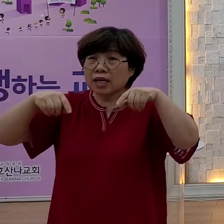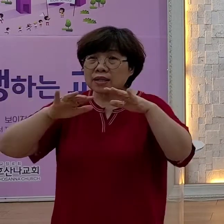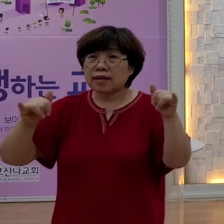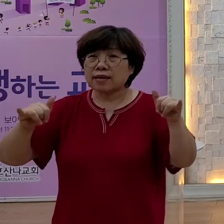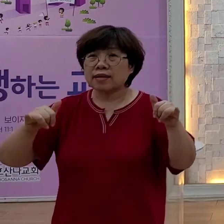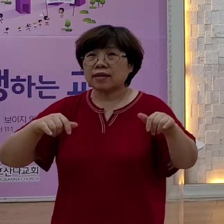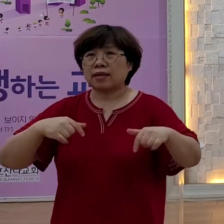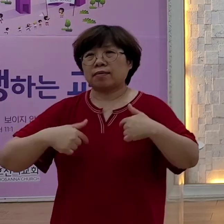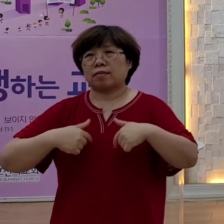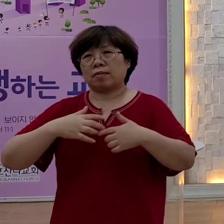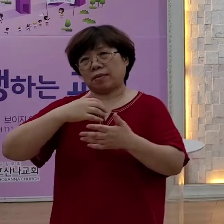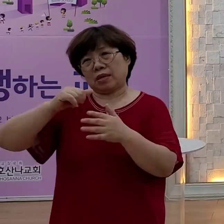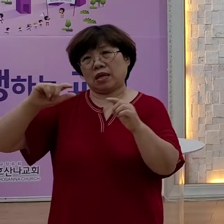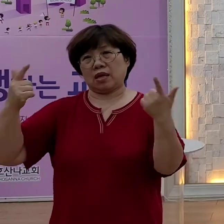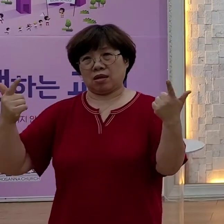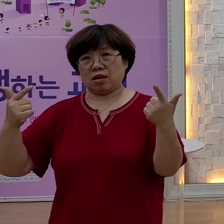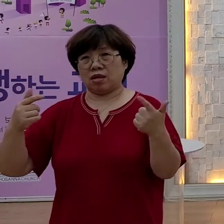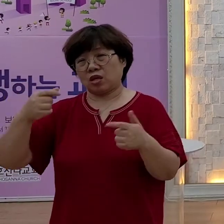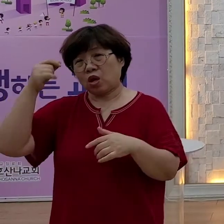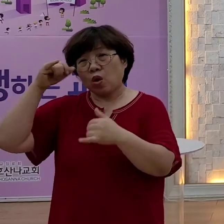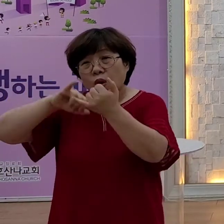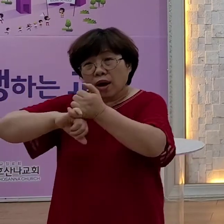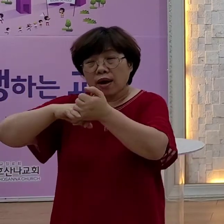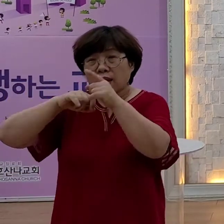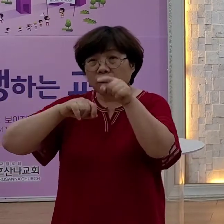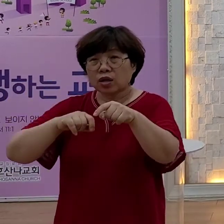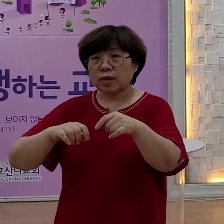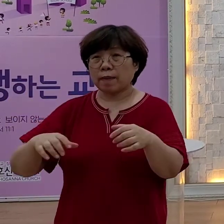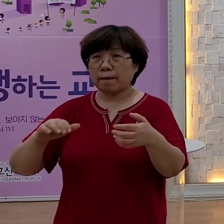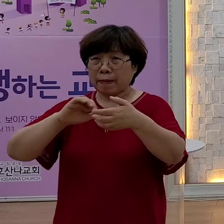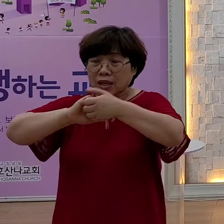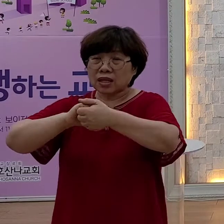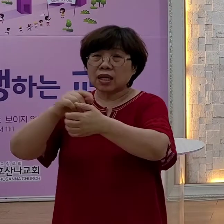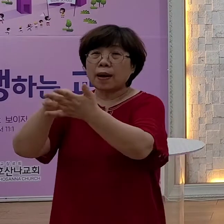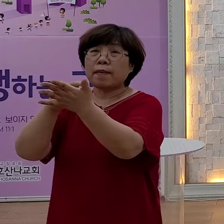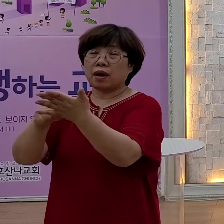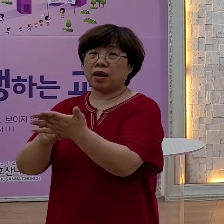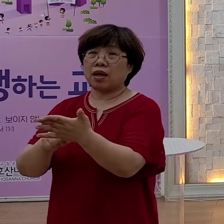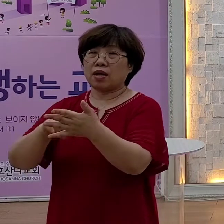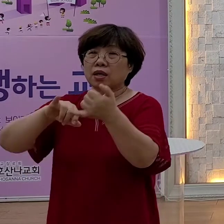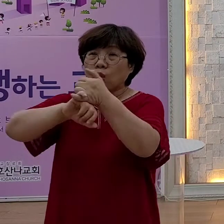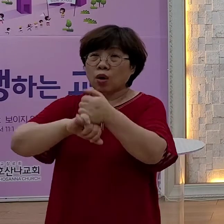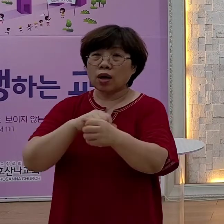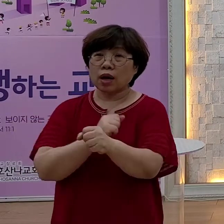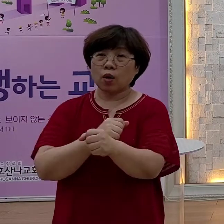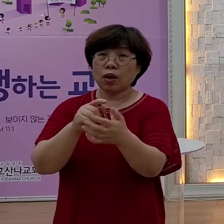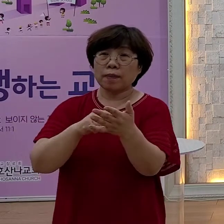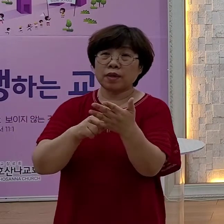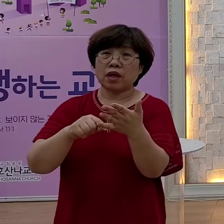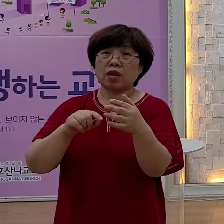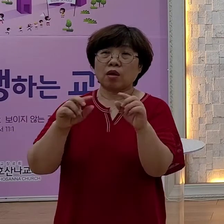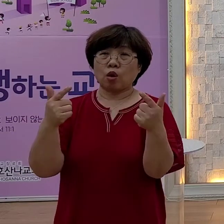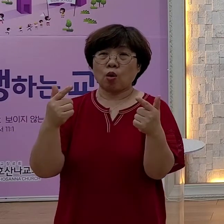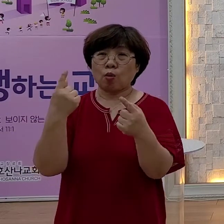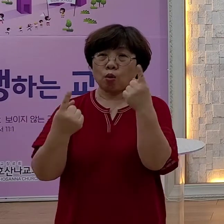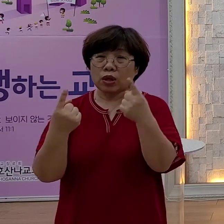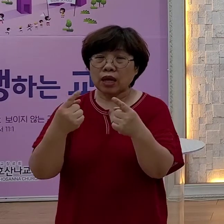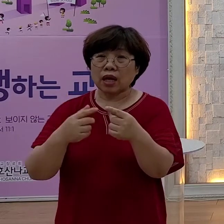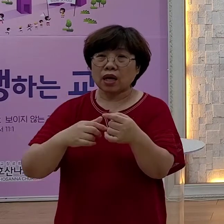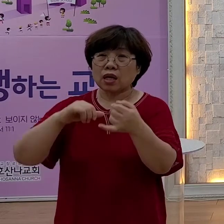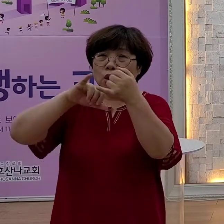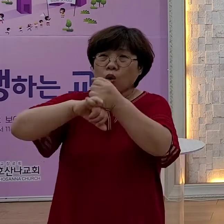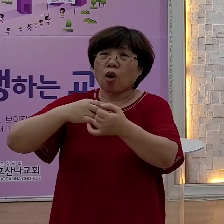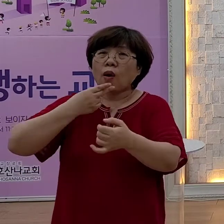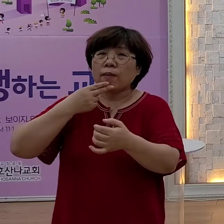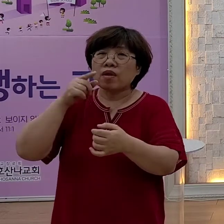우매한 자들을 기뻐하지 아니하시나니 서원한 것을 갚으라. 서원하고 갚지 아니하는 것보다 서원하지